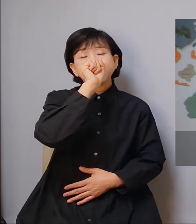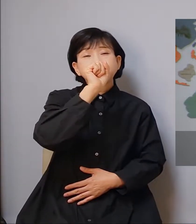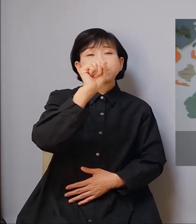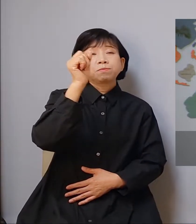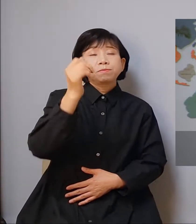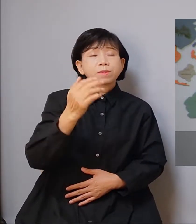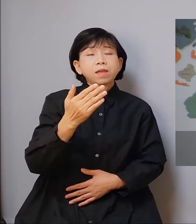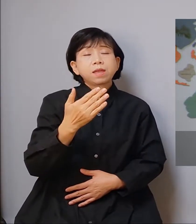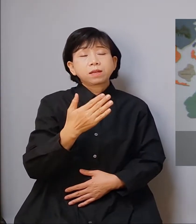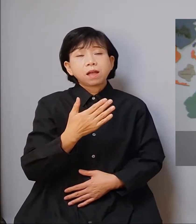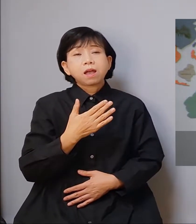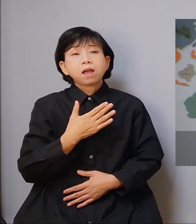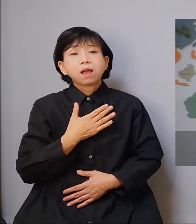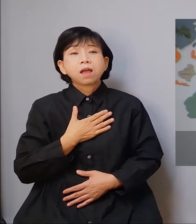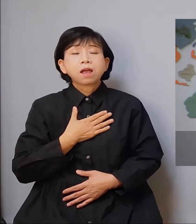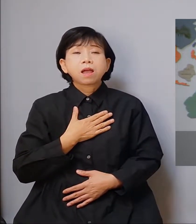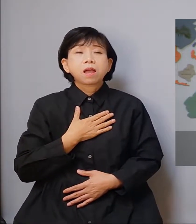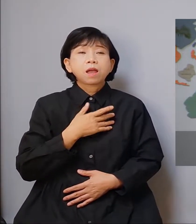선하심